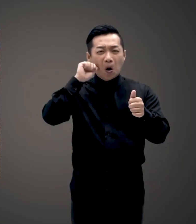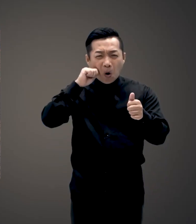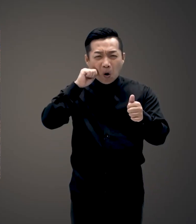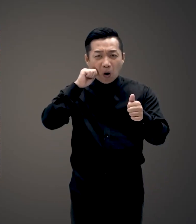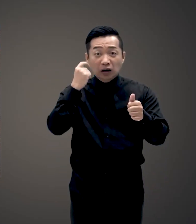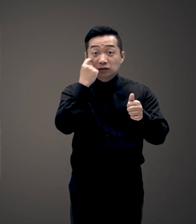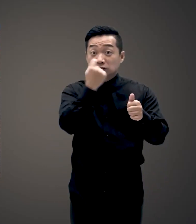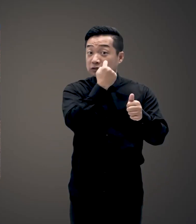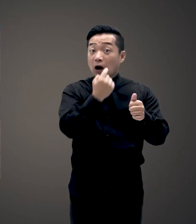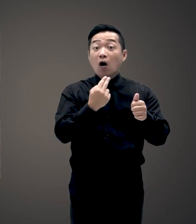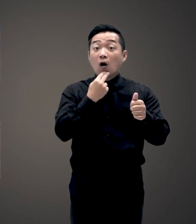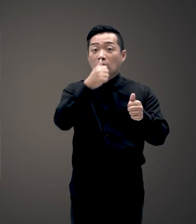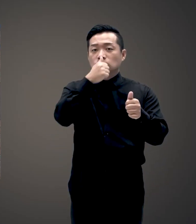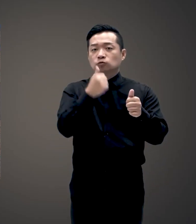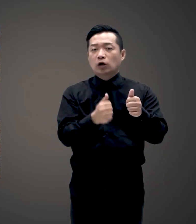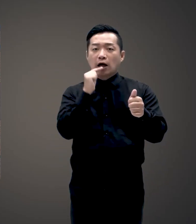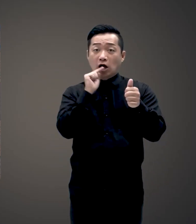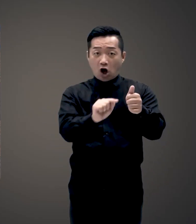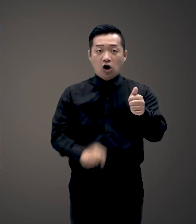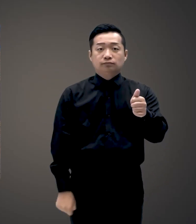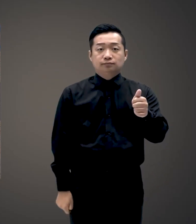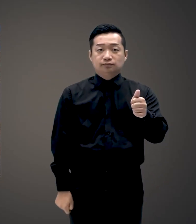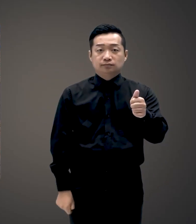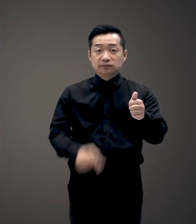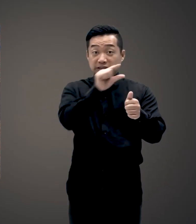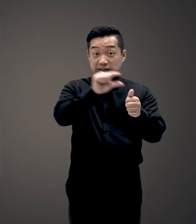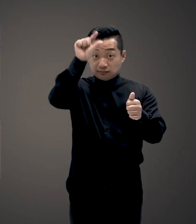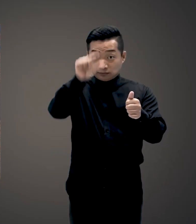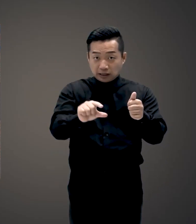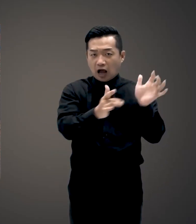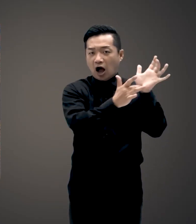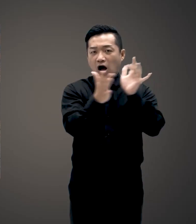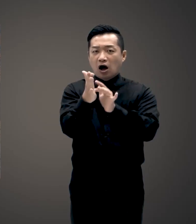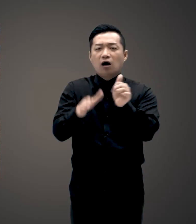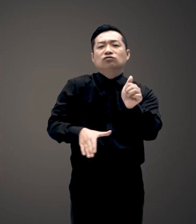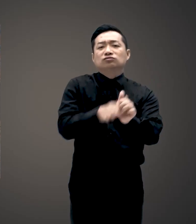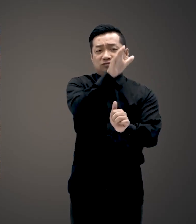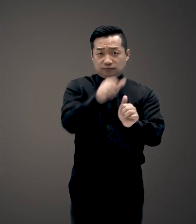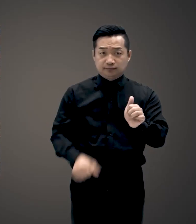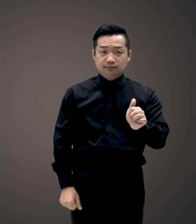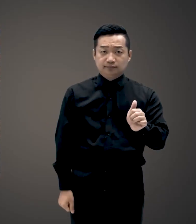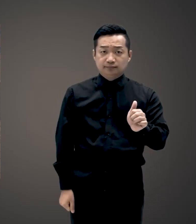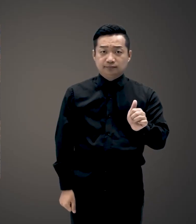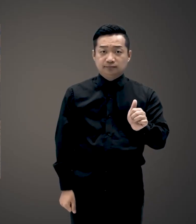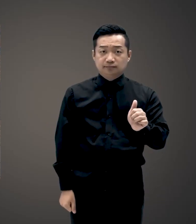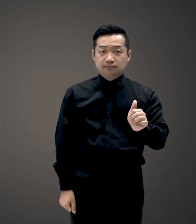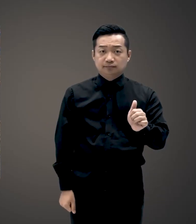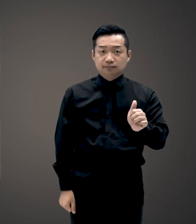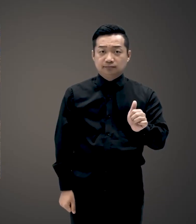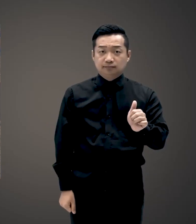그분을 조롱하고 근거 없이 그분을 유죄 판결하고 십자가에 매달아 죽게 했습니다.